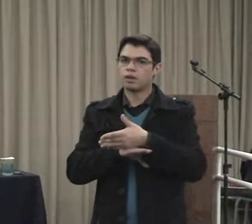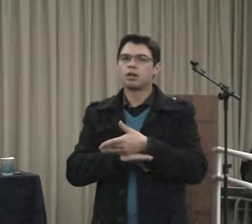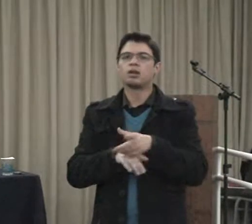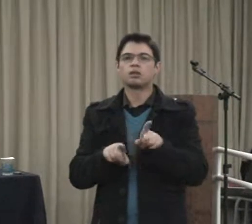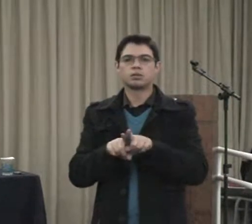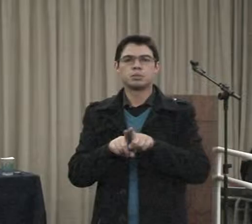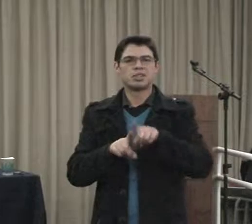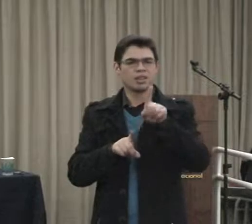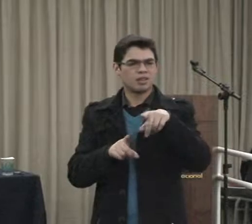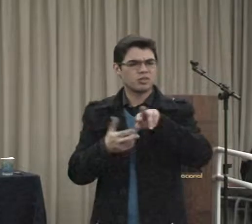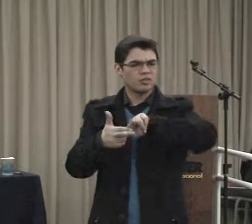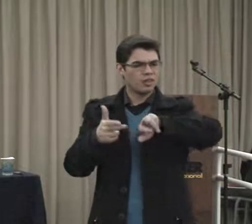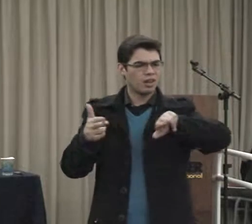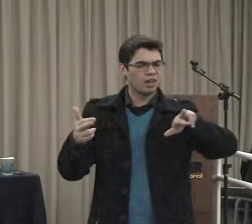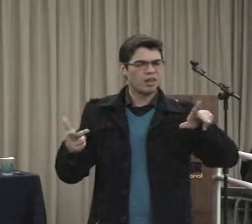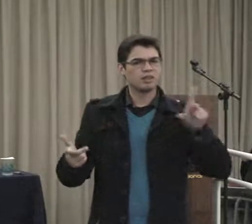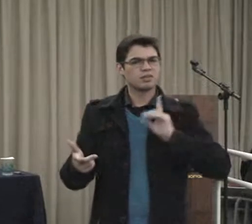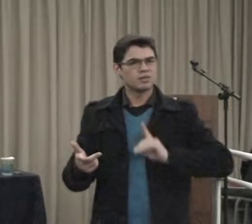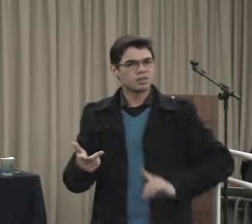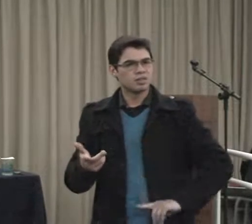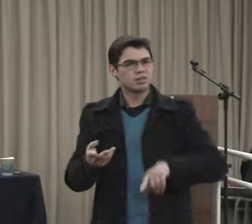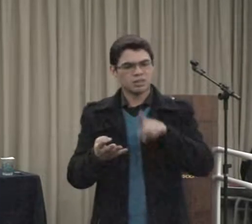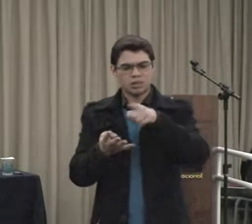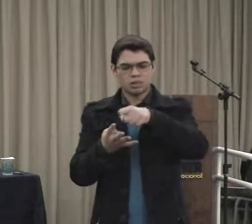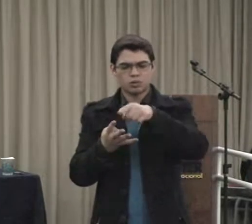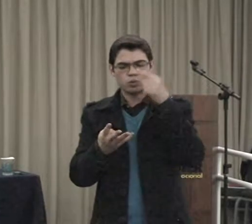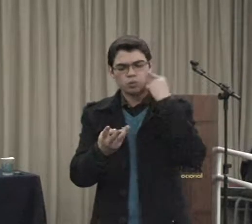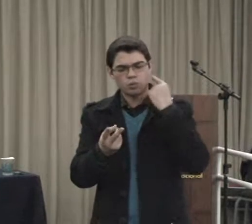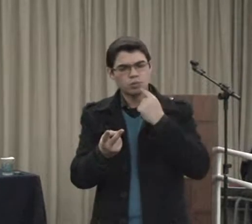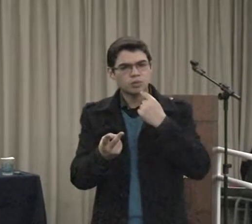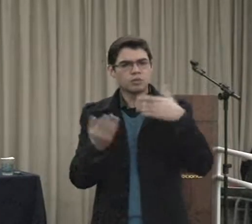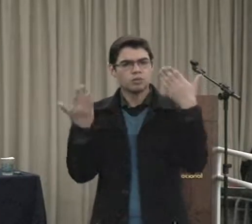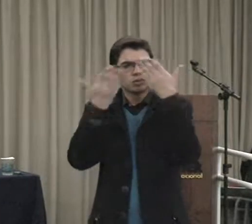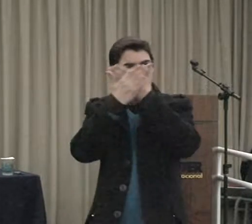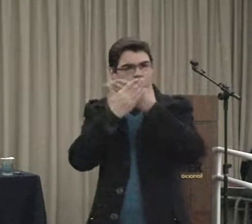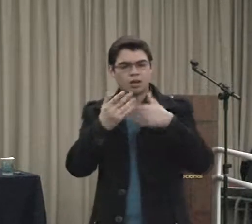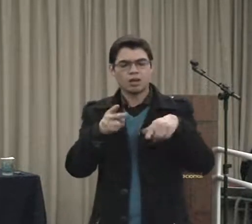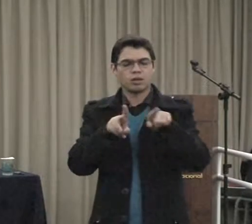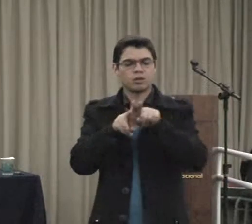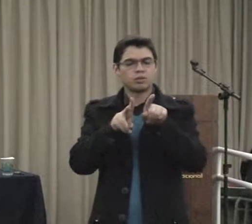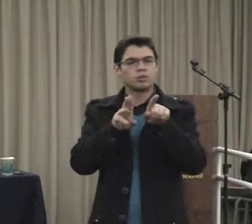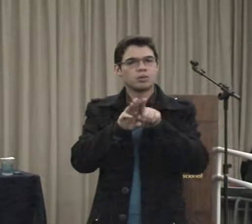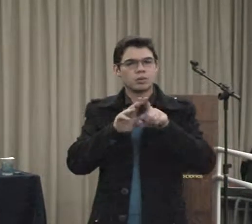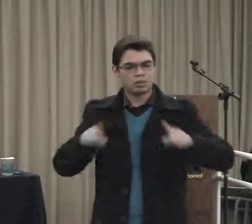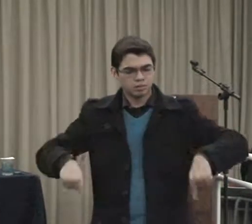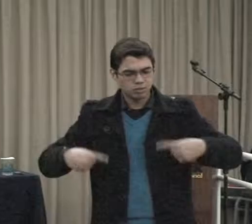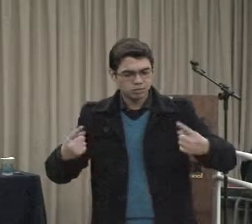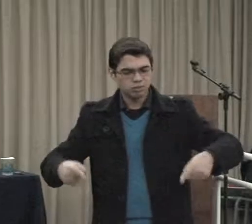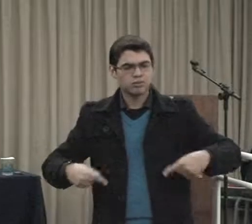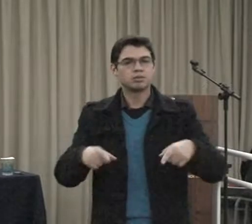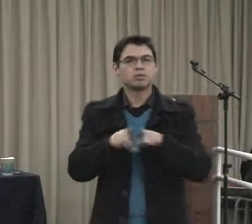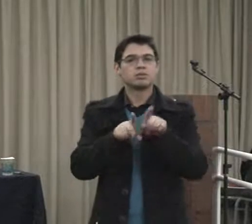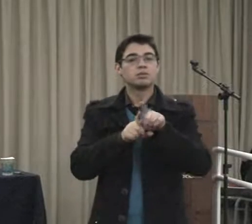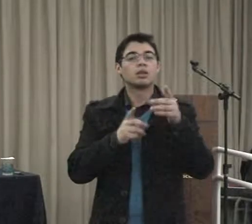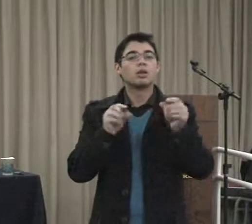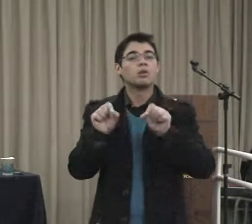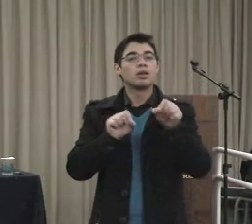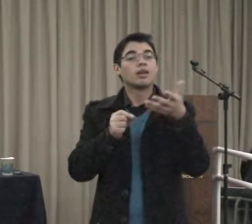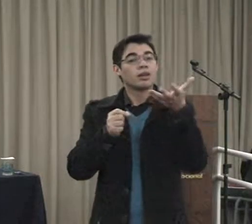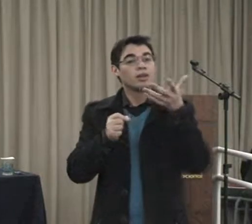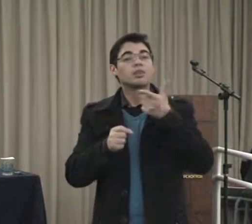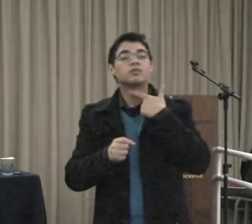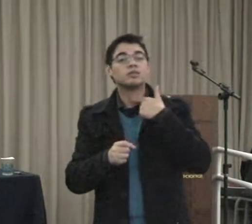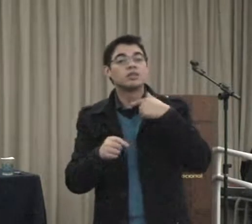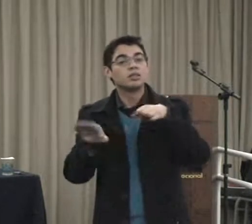essa diversidade composta de várias minorias, o que eles mais querem é igualdade.